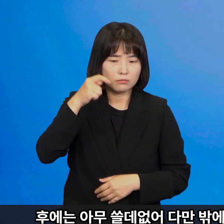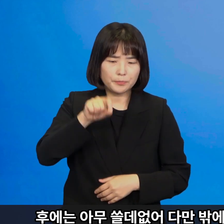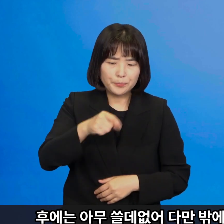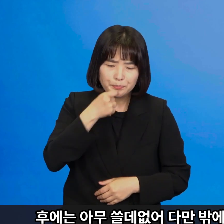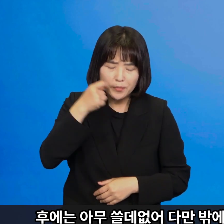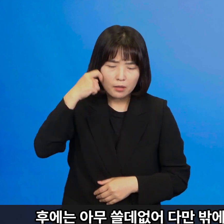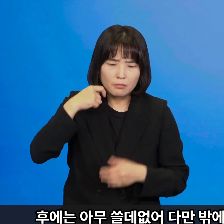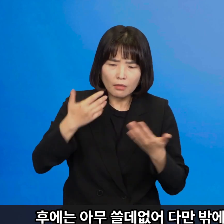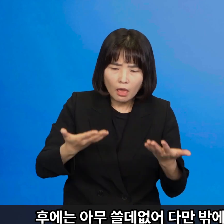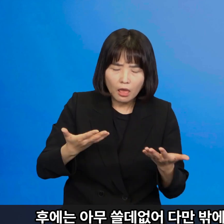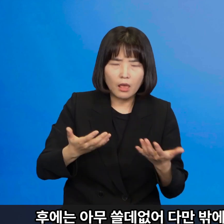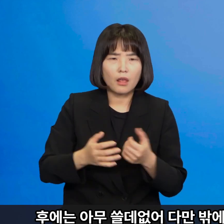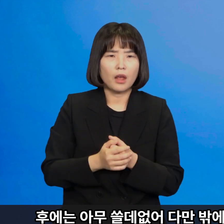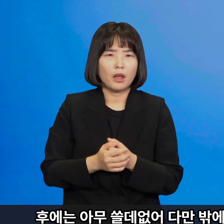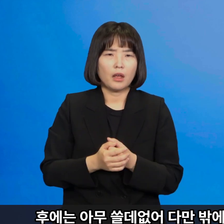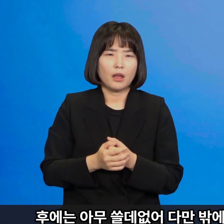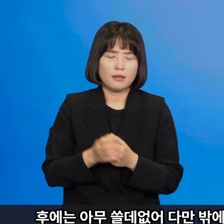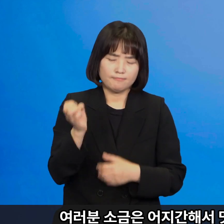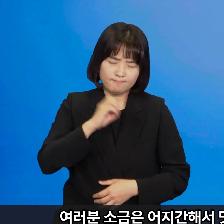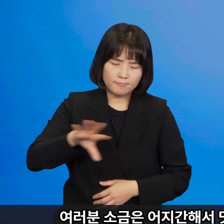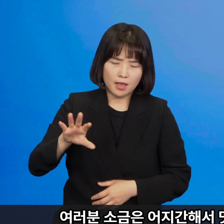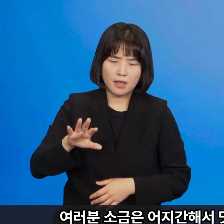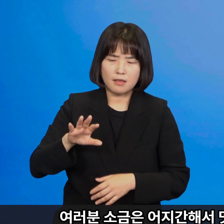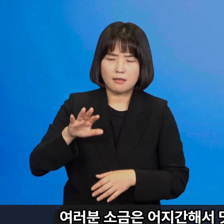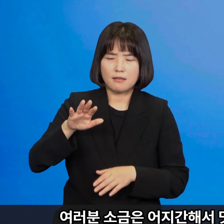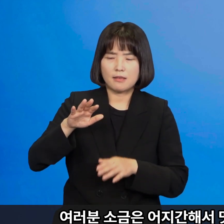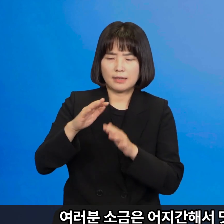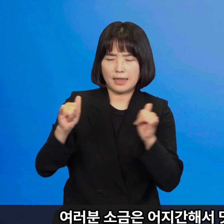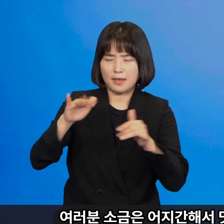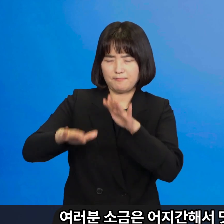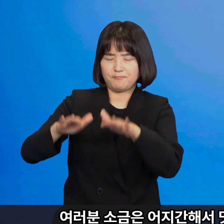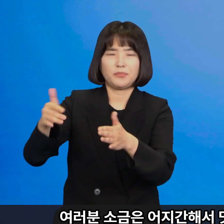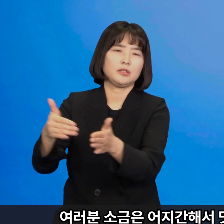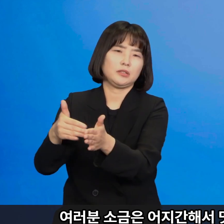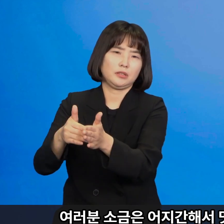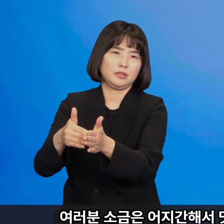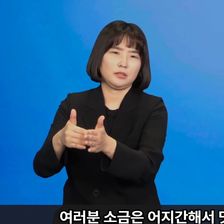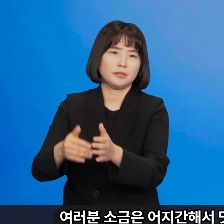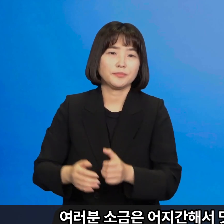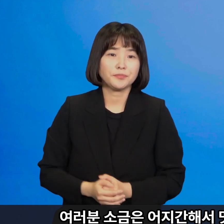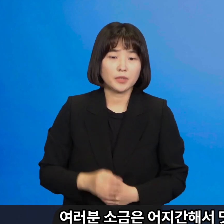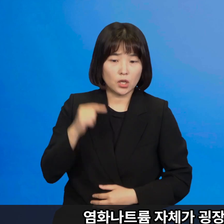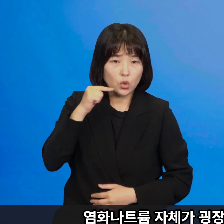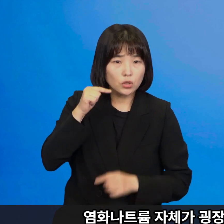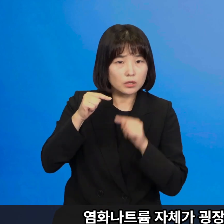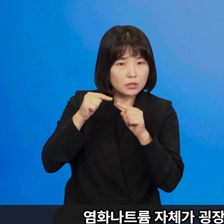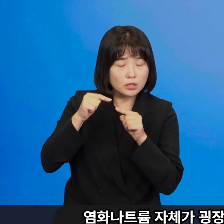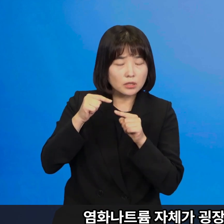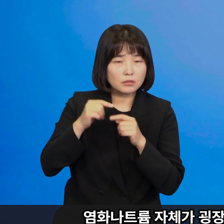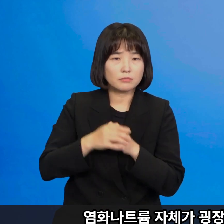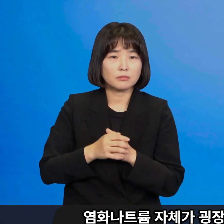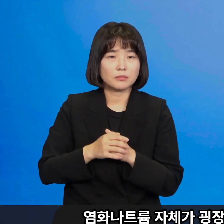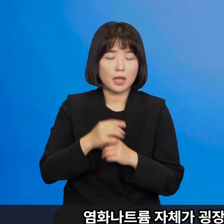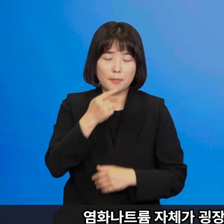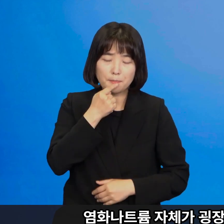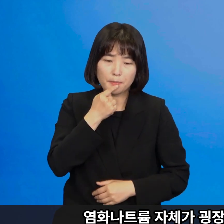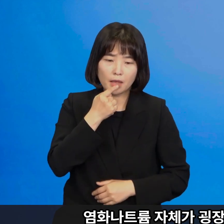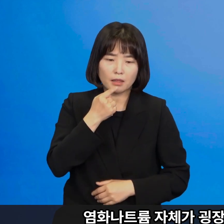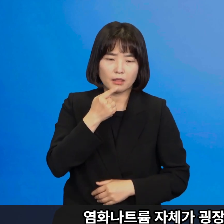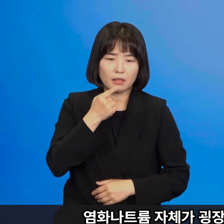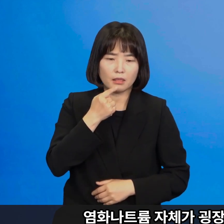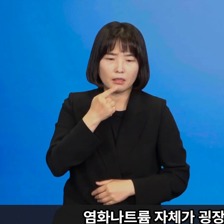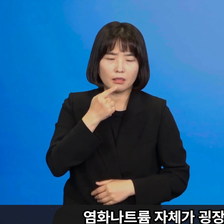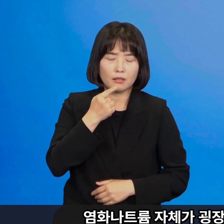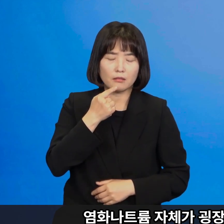버려져서 사람에게 밟힐 뿐이라. 여러분, 소금은 어지간해서 맛을 잃어버리지 않는다고 해요. 이 염화 나트륨 자체가